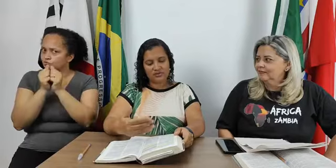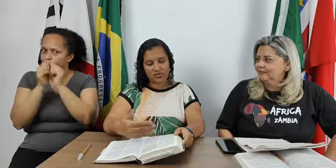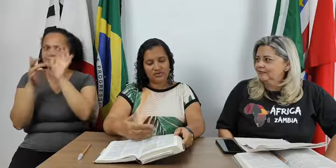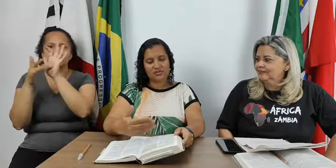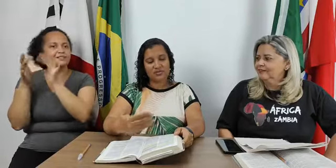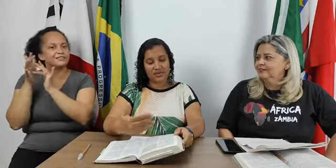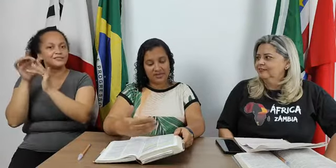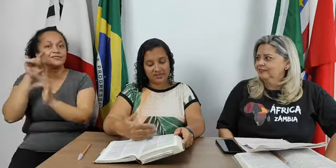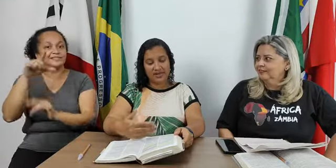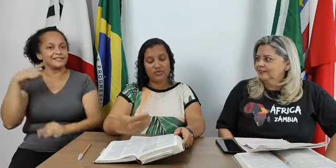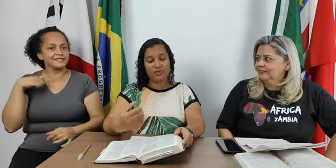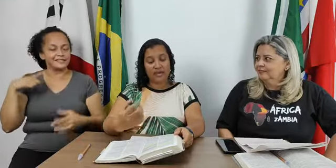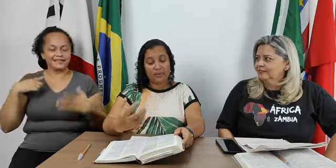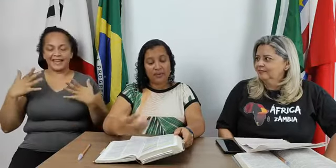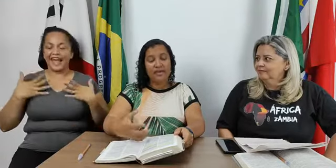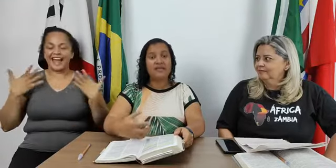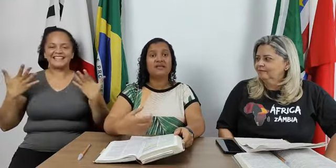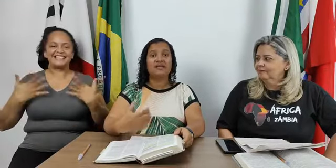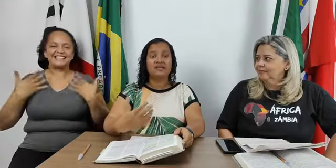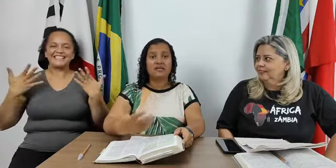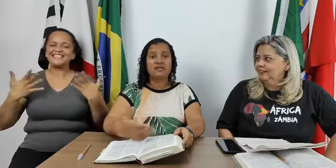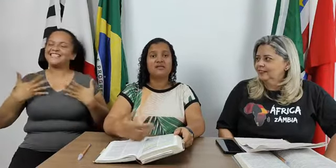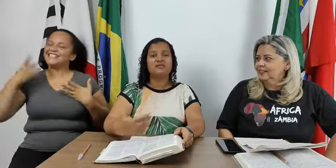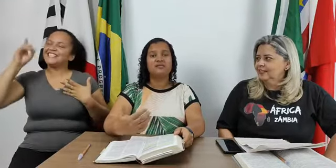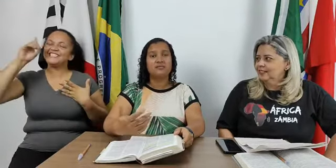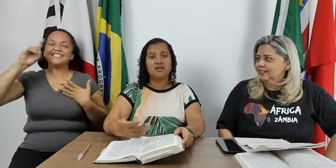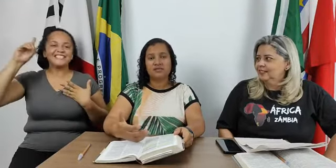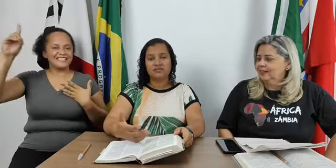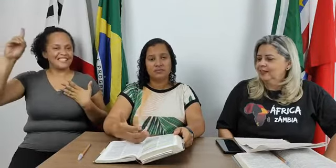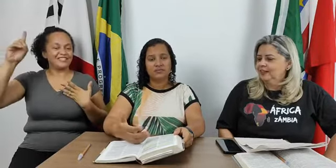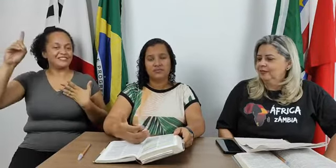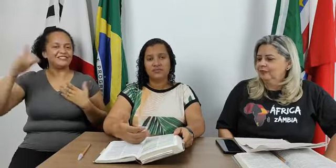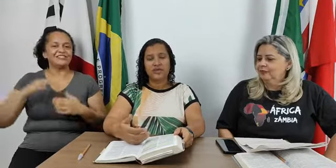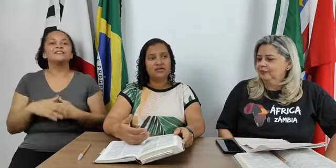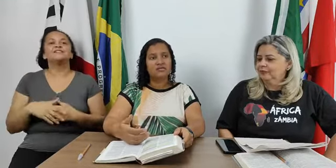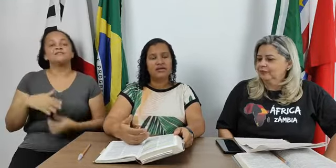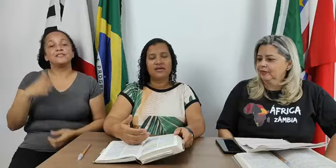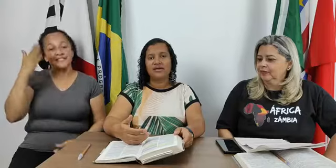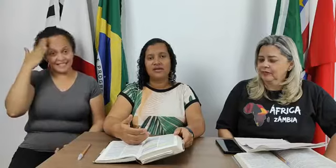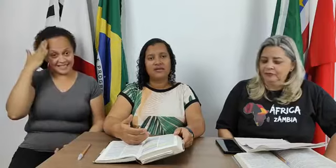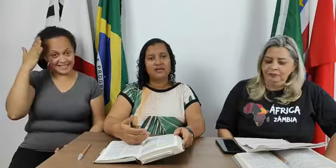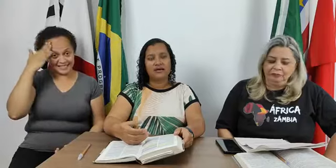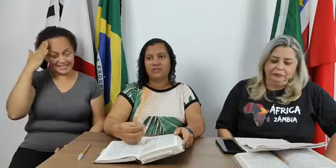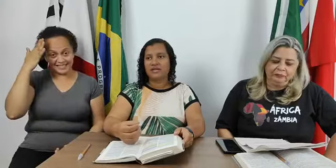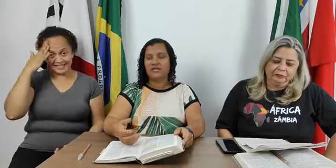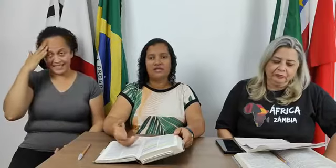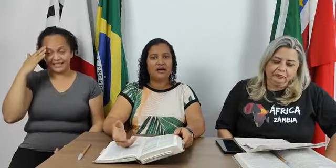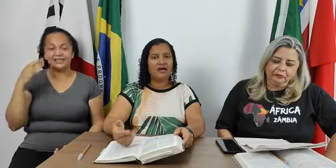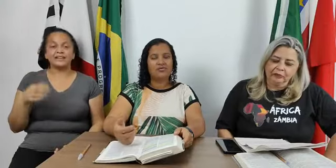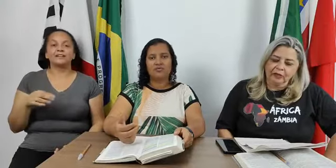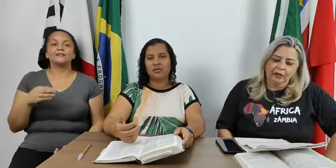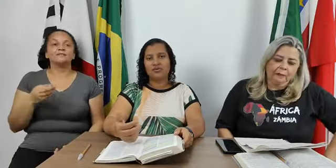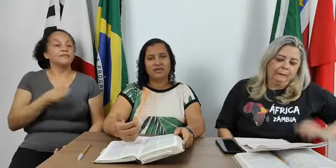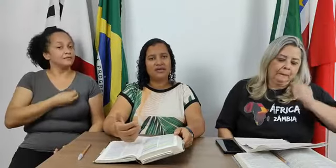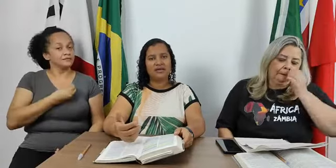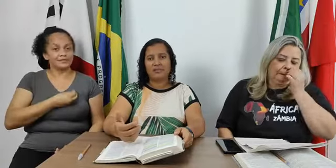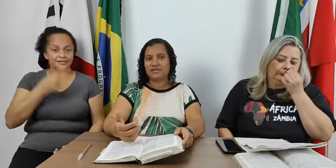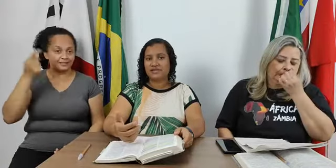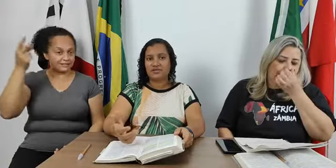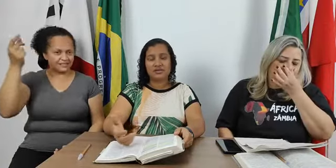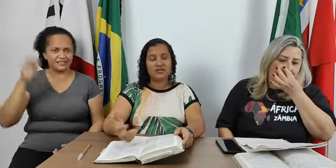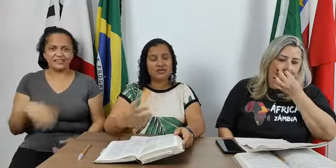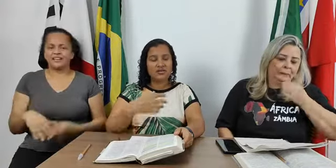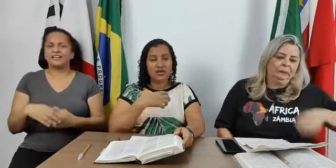Digo estas coisas para que eles tenham minha plena alegria em si mesmos. Não é alegria material, não é uma